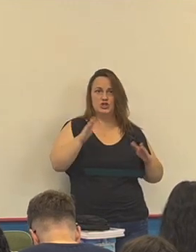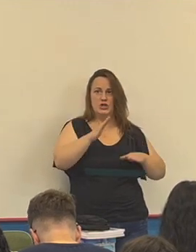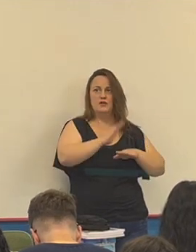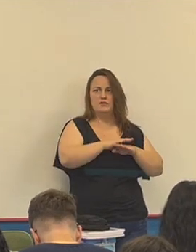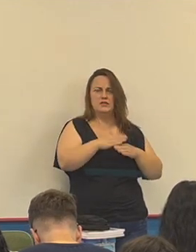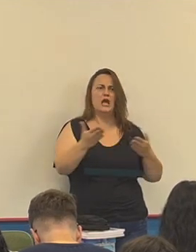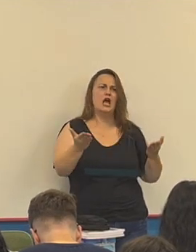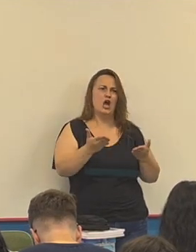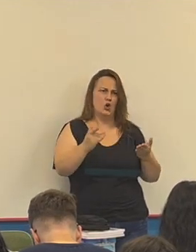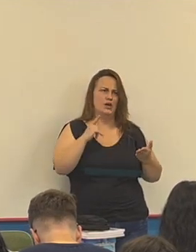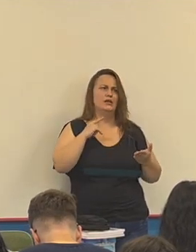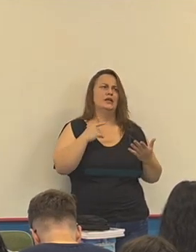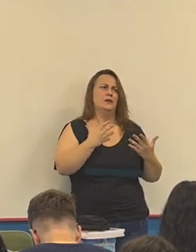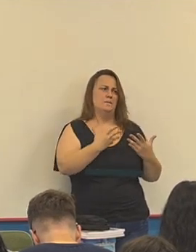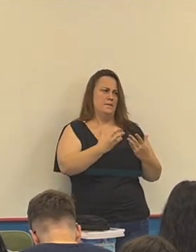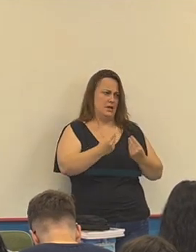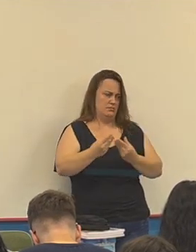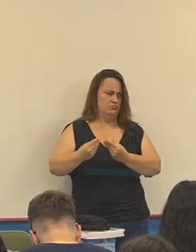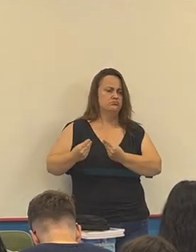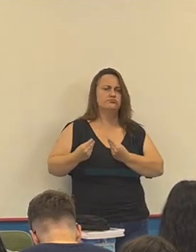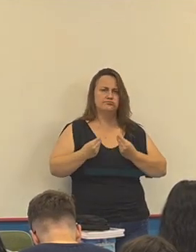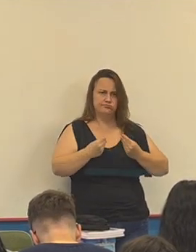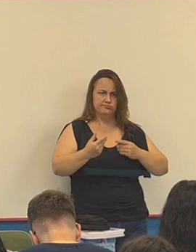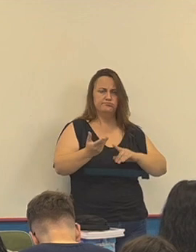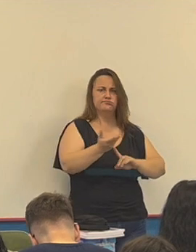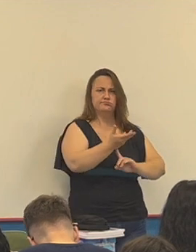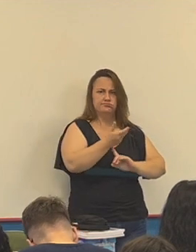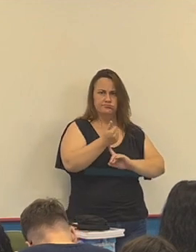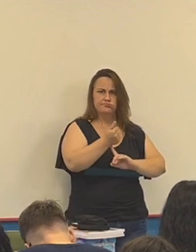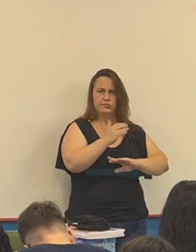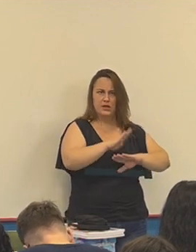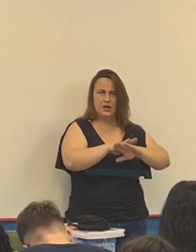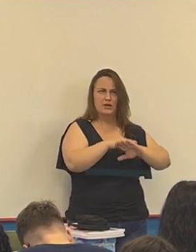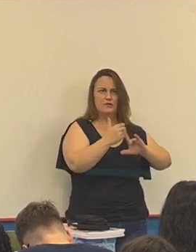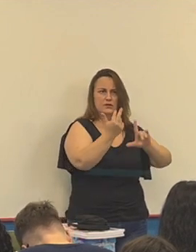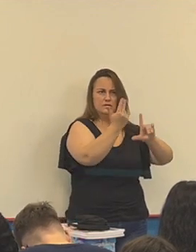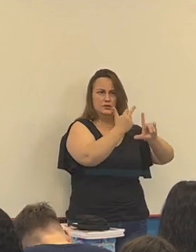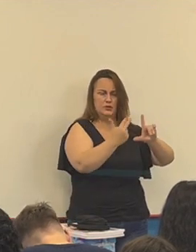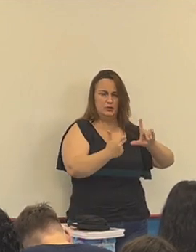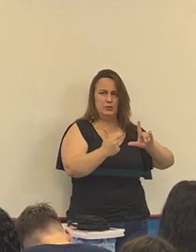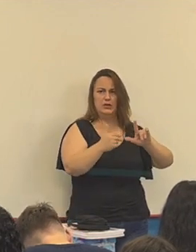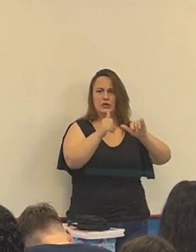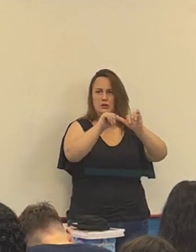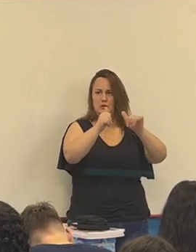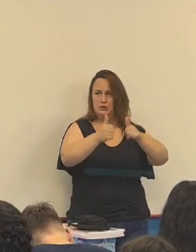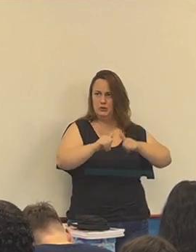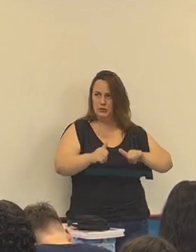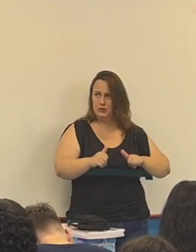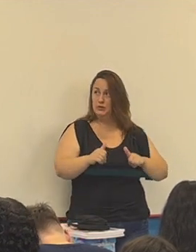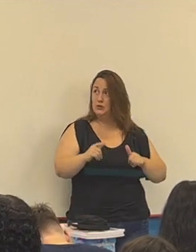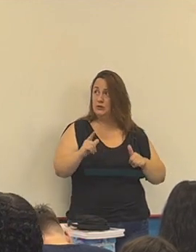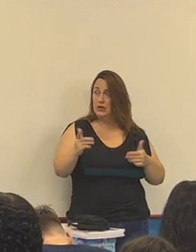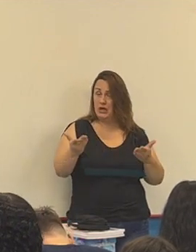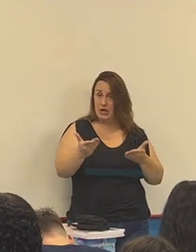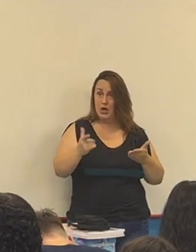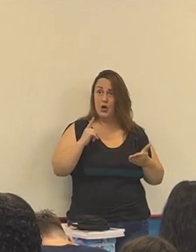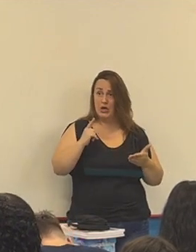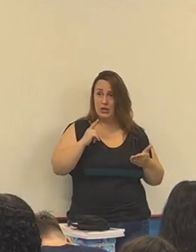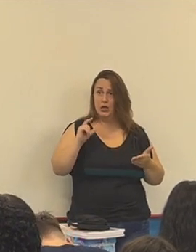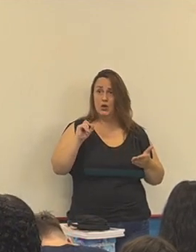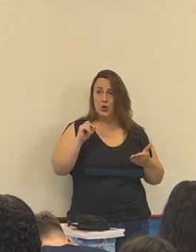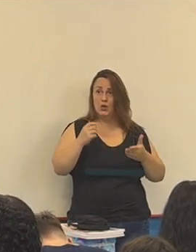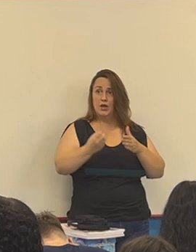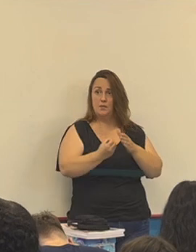dia tem mais. Hoje em dia tá acontecendo bastante. E tá tendo até um tipo de